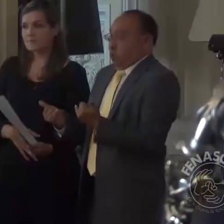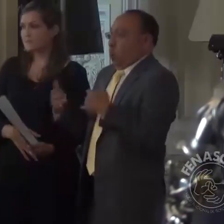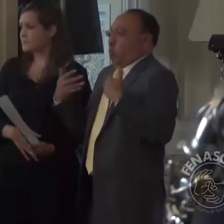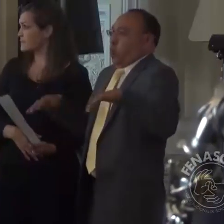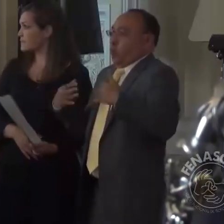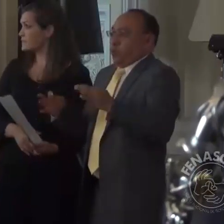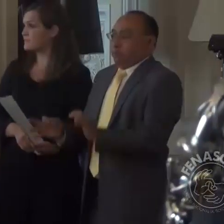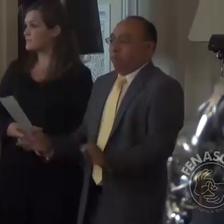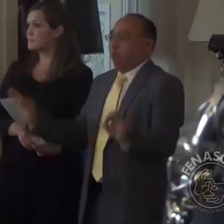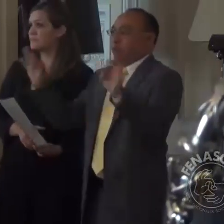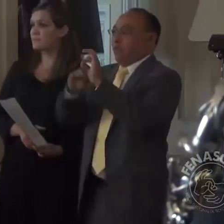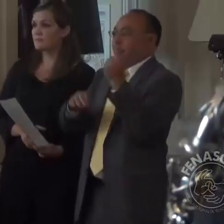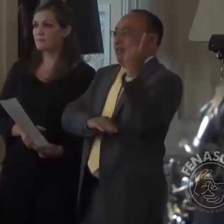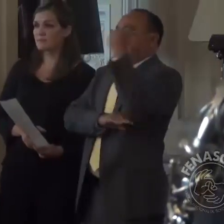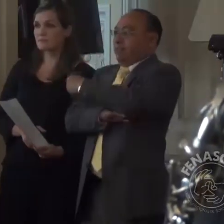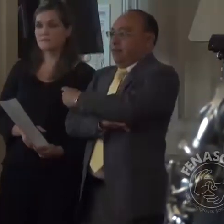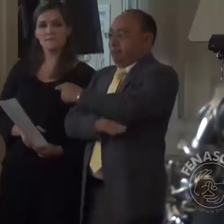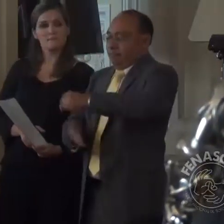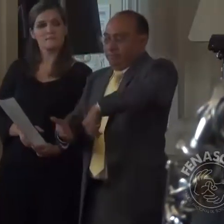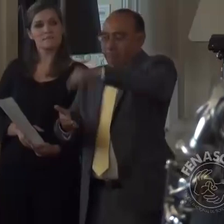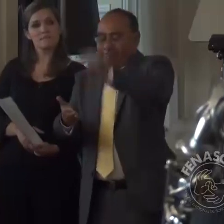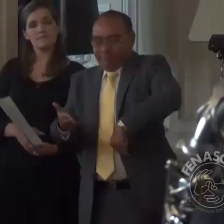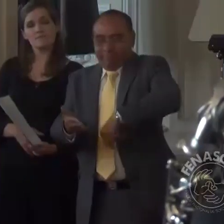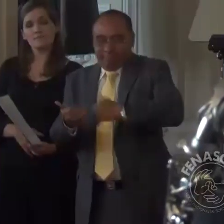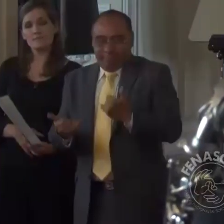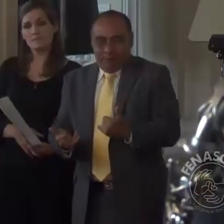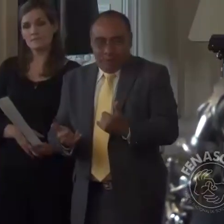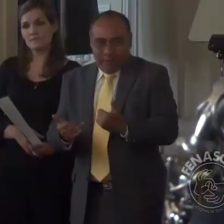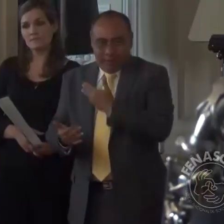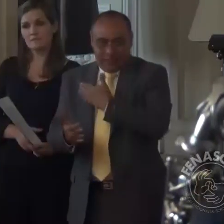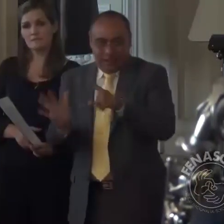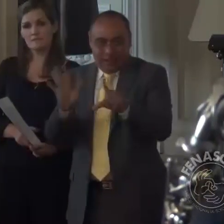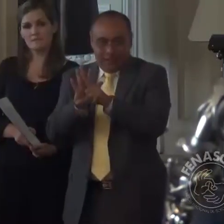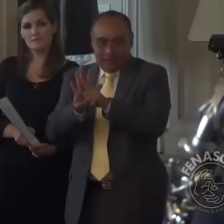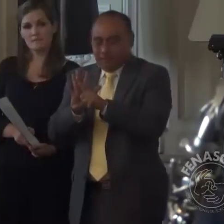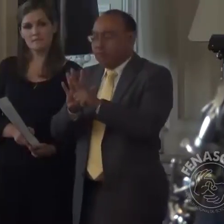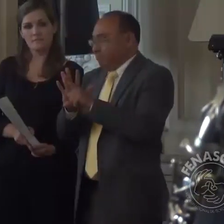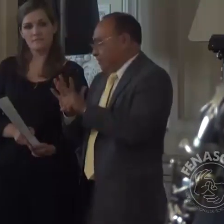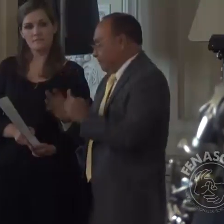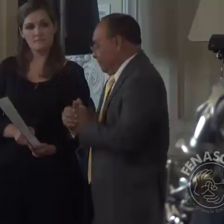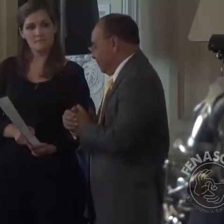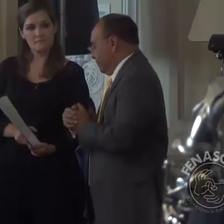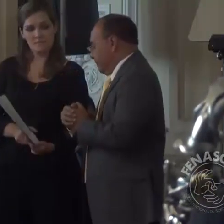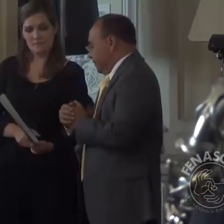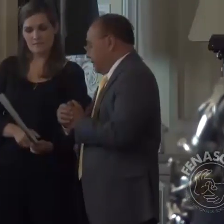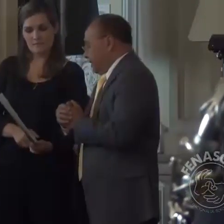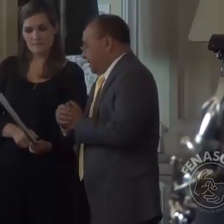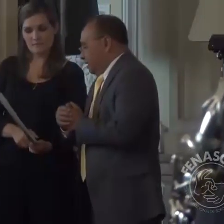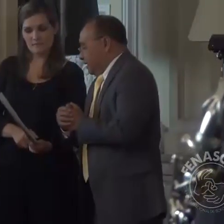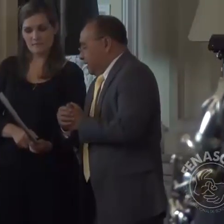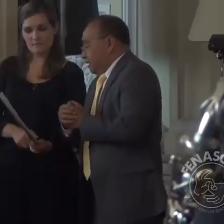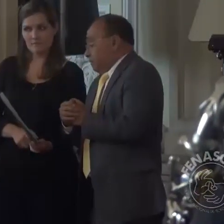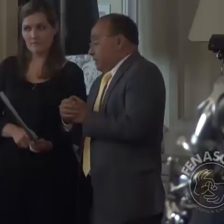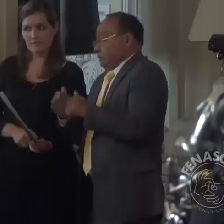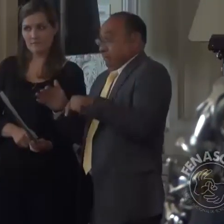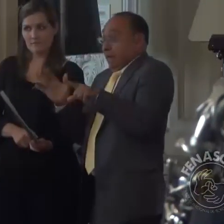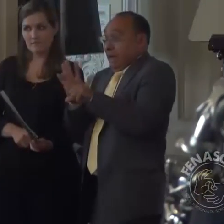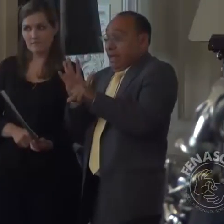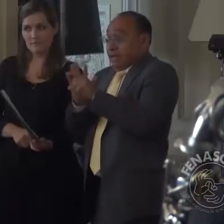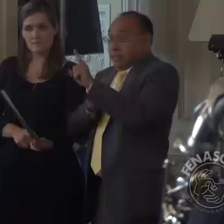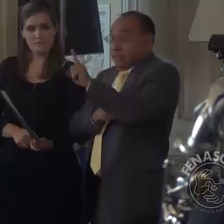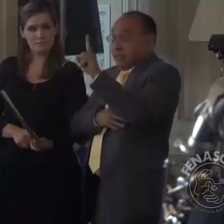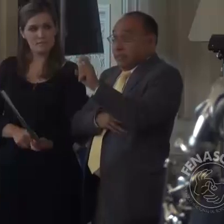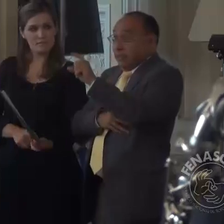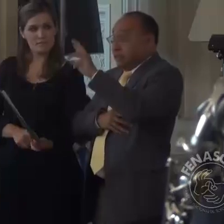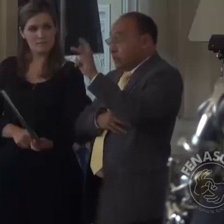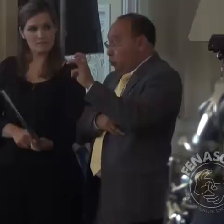Realmente estoy muy contento. Es un día muy especial para todas las personas con discapacidad frente a